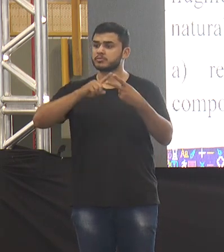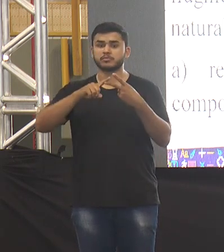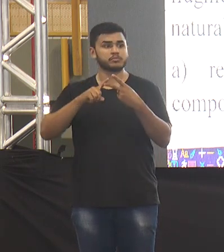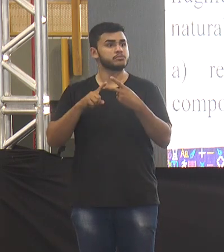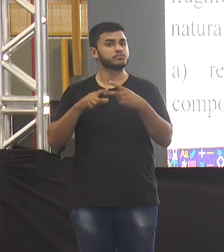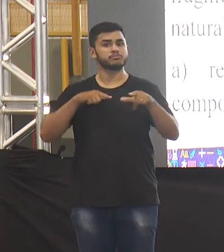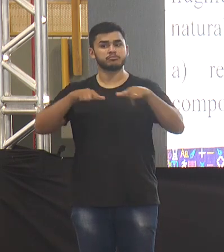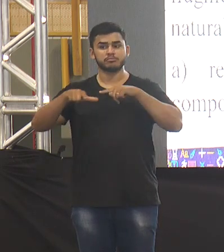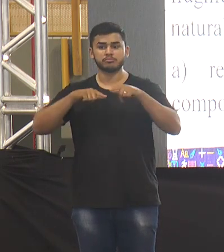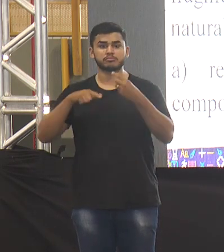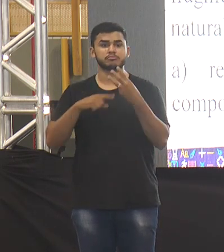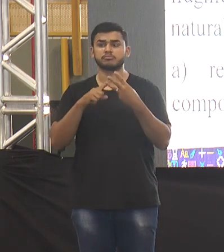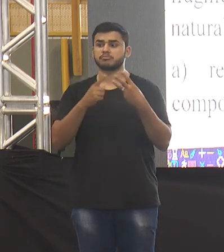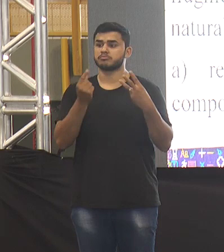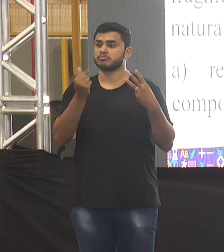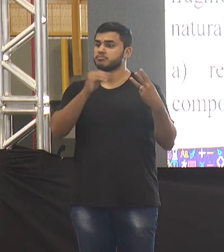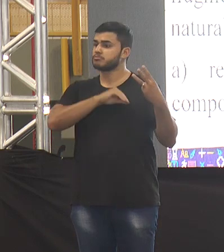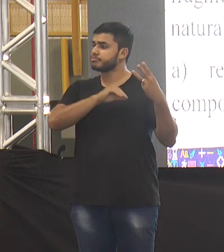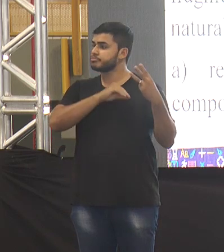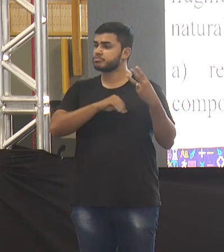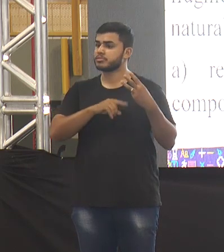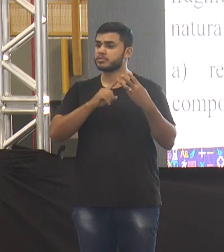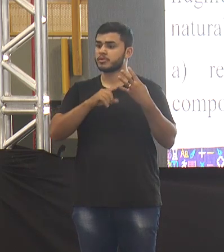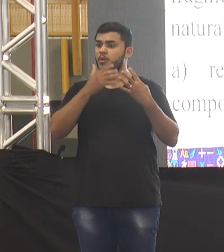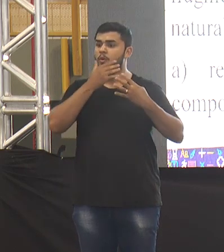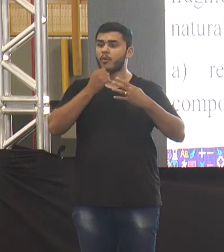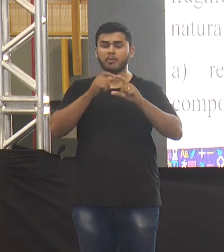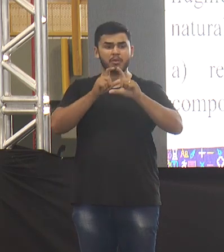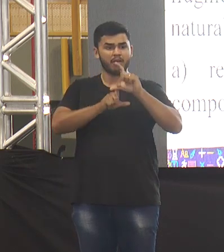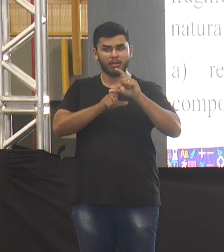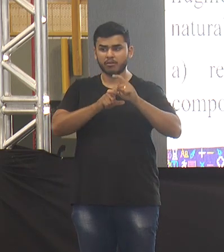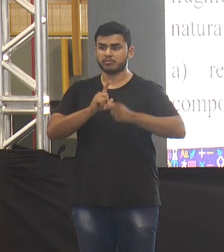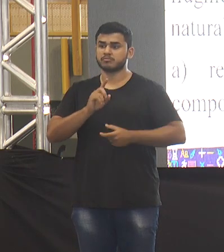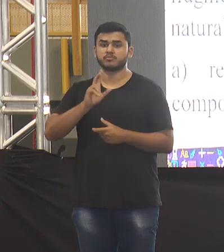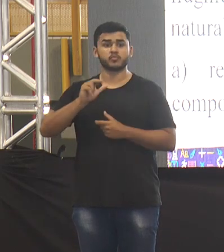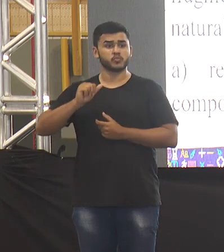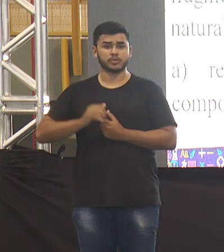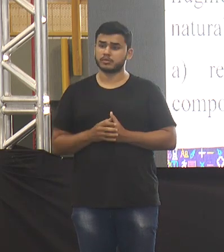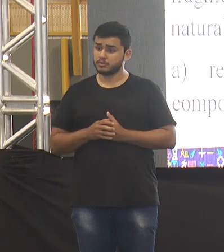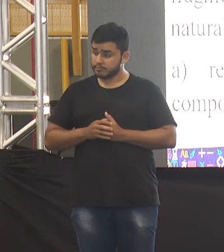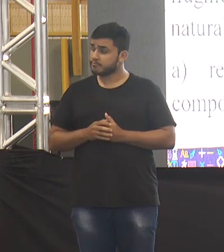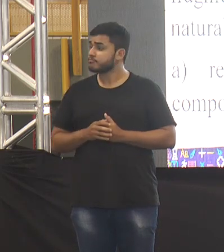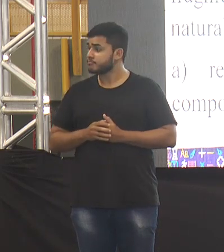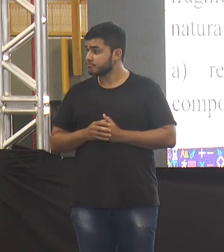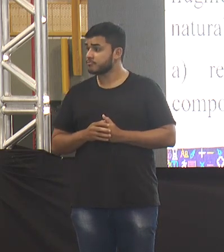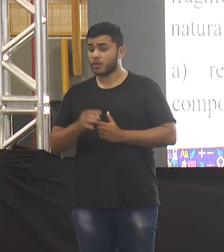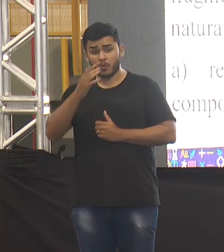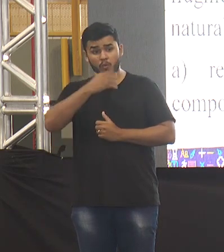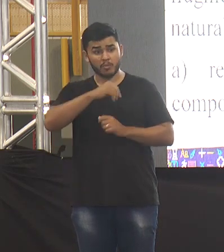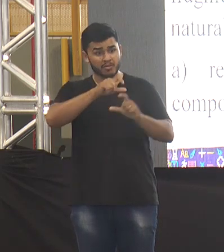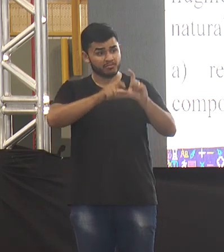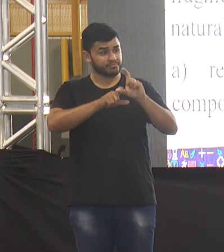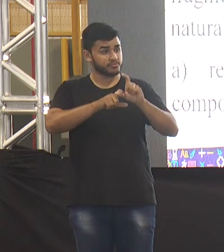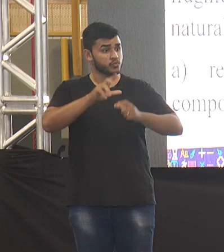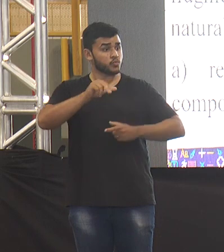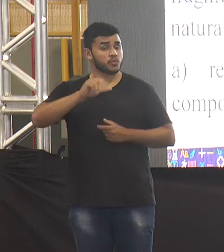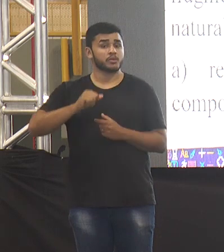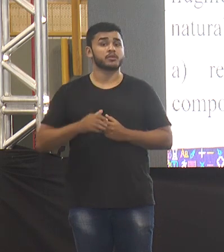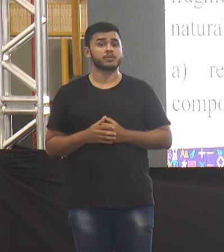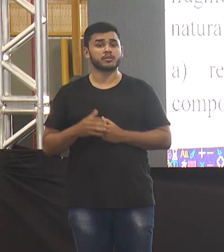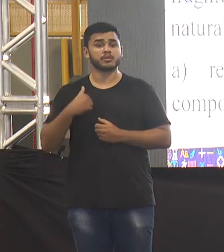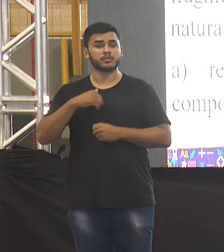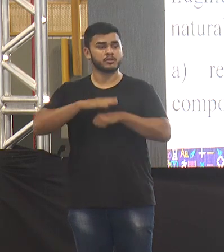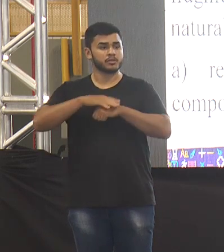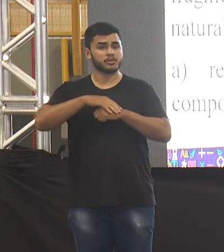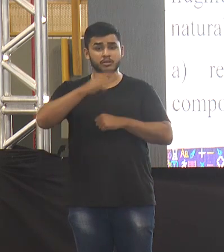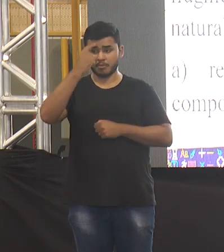uma carreira, para ganhar seu próprio dinheiro, para não depender de macho nenhum, não é não? E uma mulher que não depende do macho, se